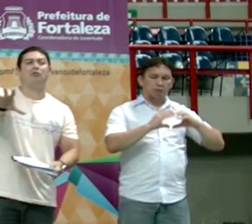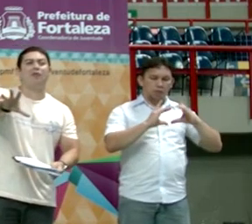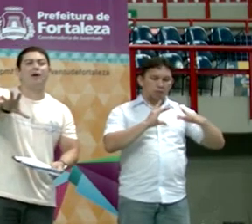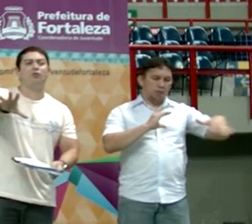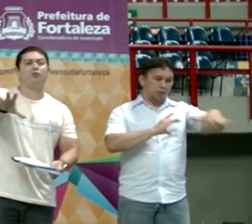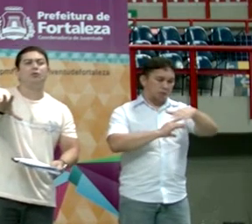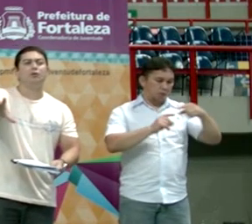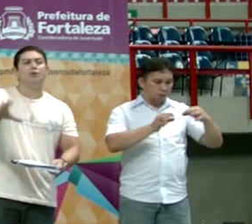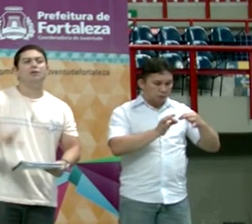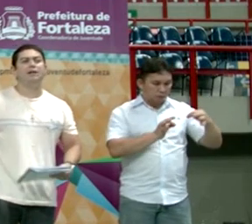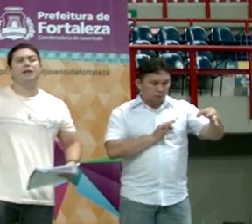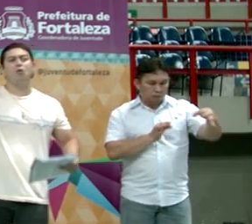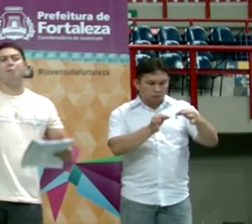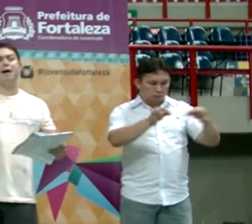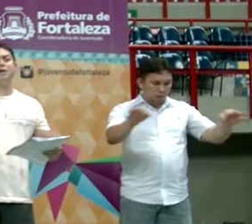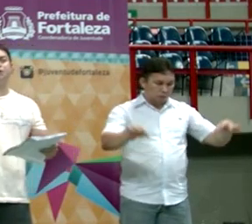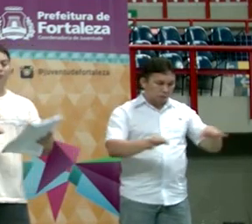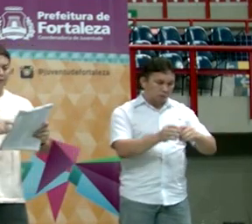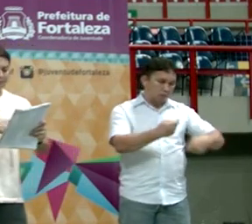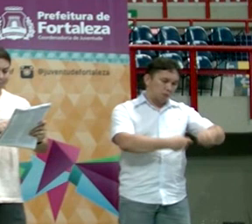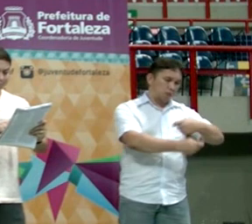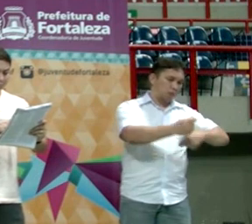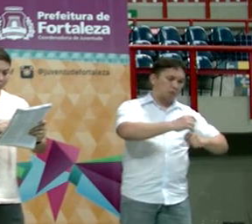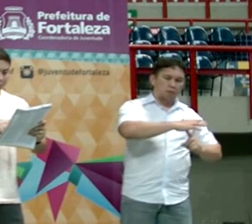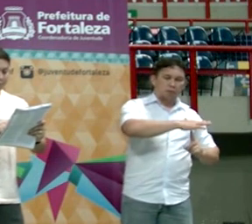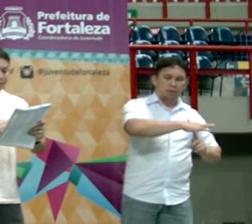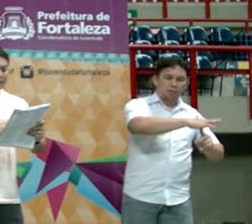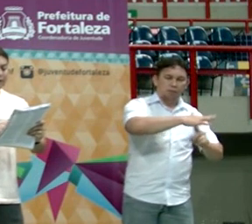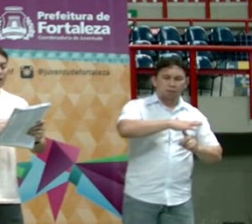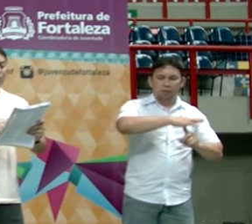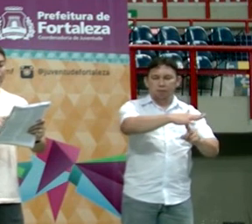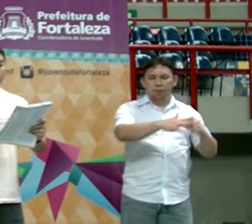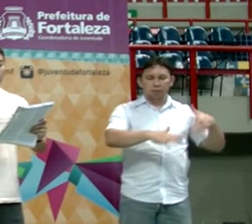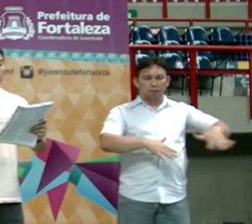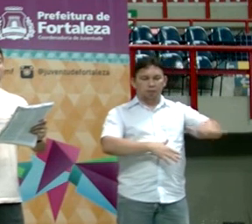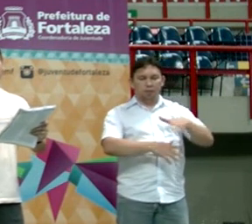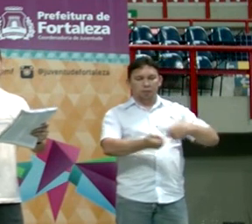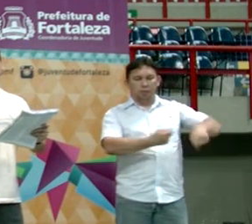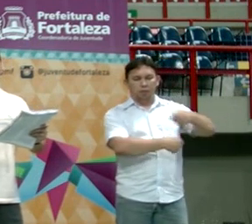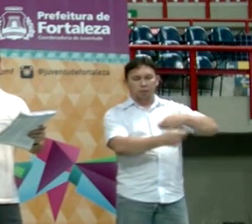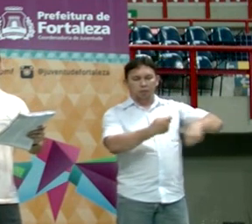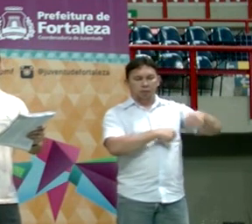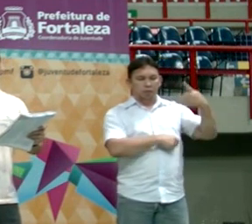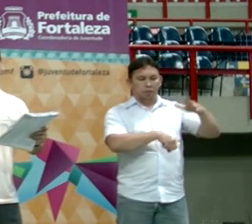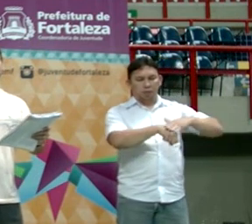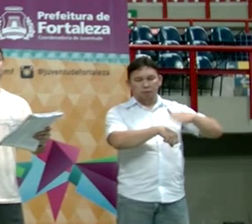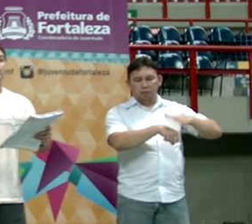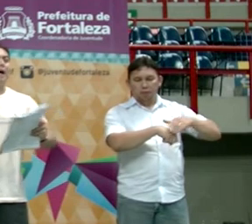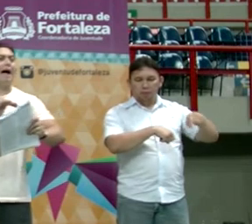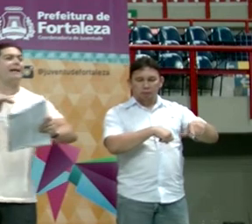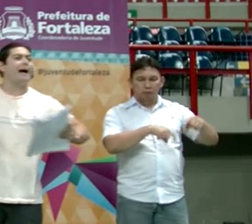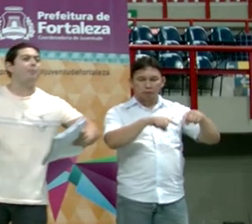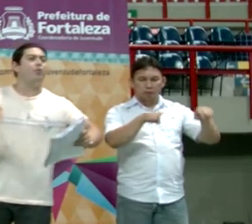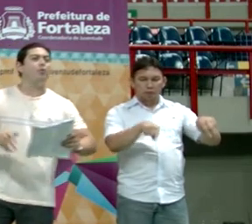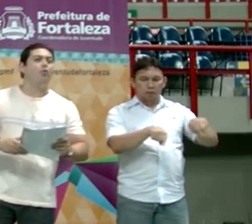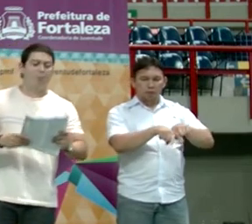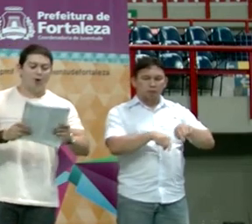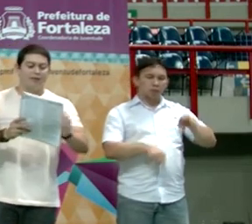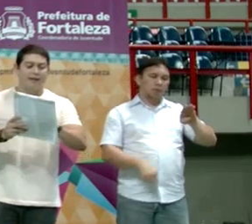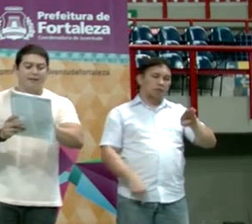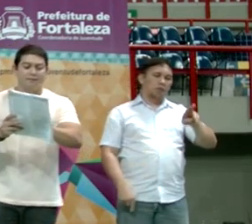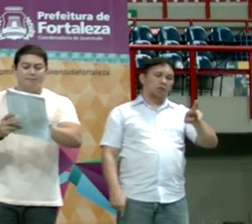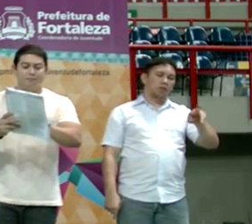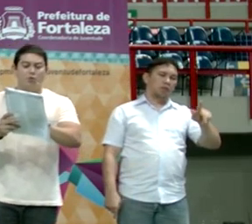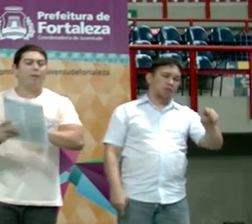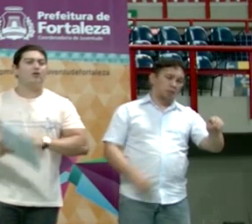É uma área do feudo que tem comércio. Então eu extingo, eu acabo